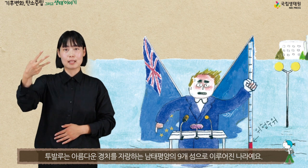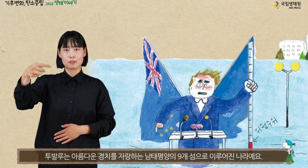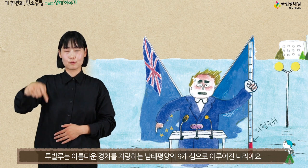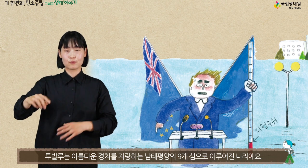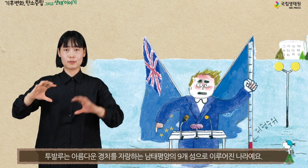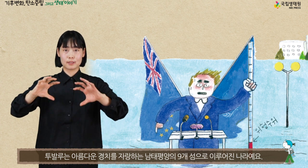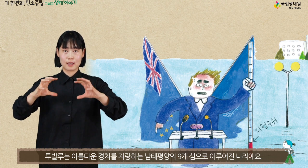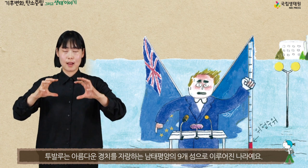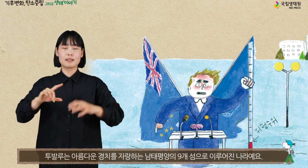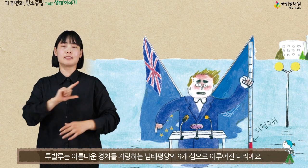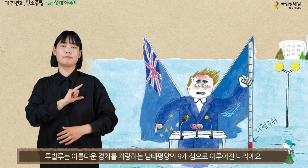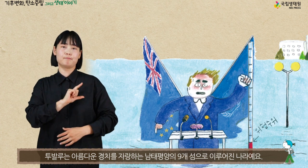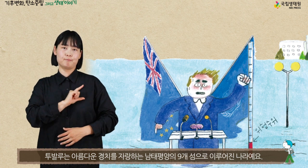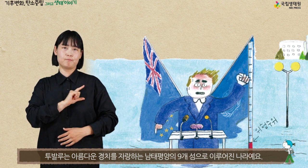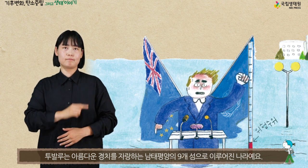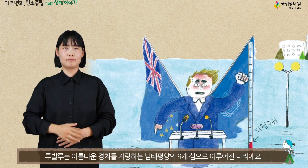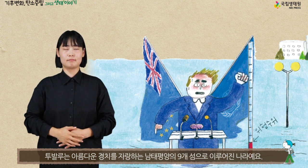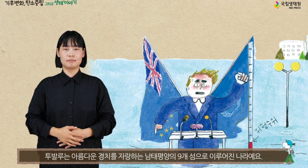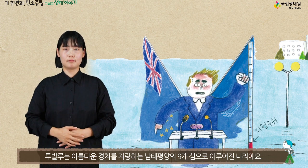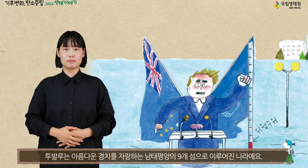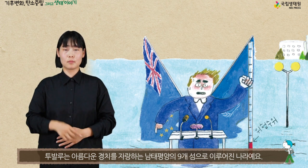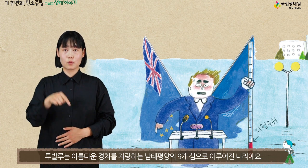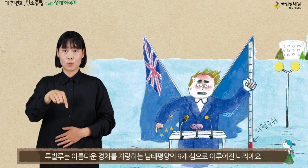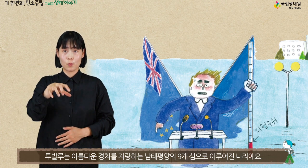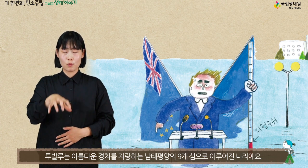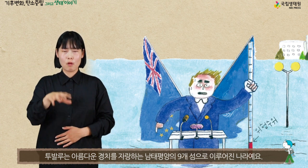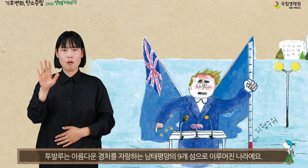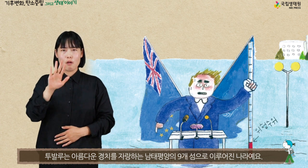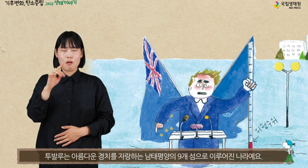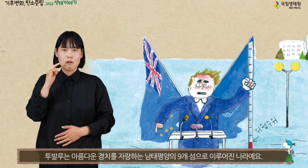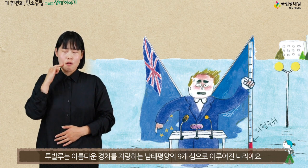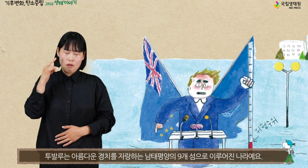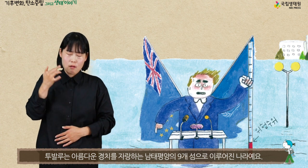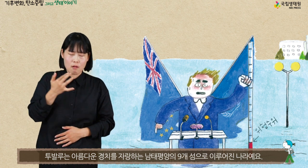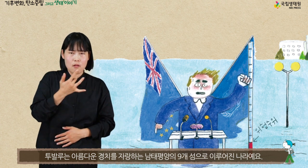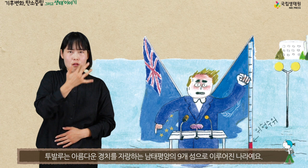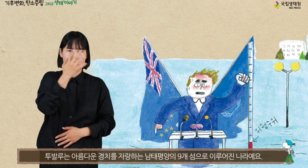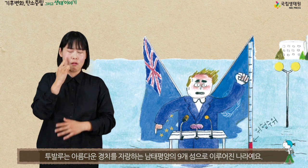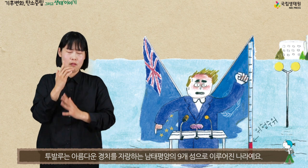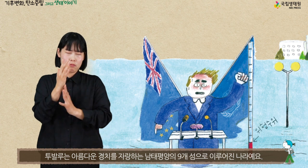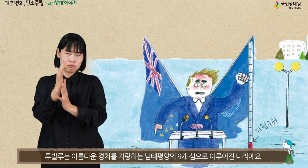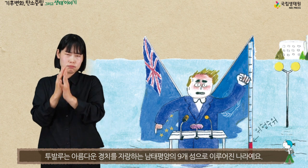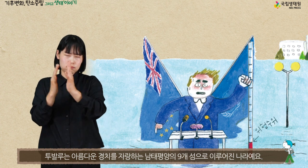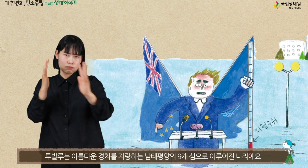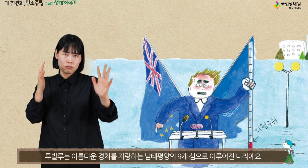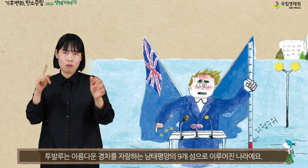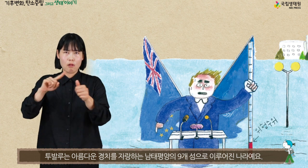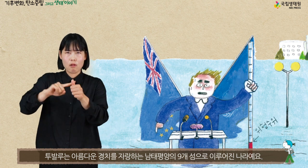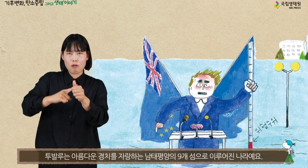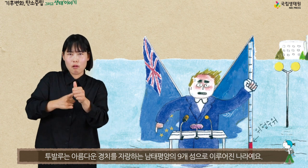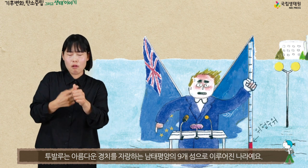투발루는 아름다운 경치를 자랑하는 남태평양의 9개 섬으로 이루어진 나라예요.